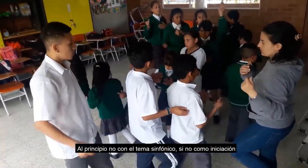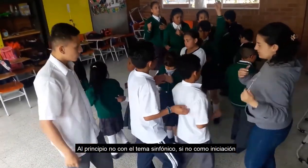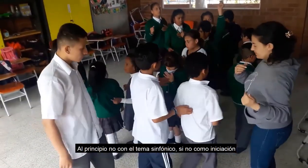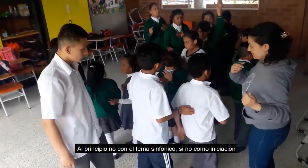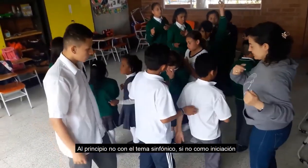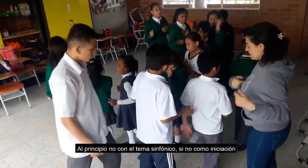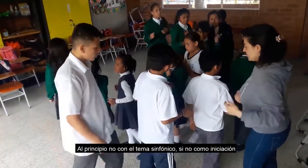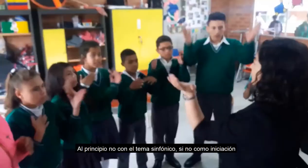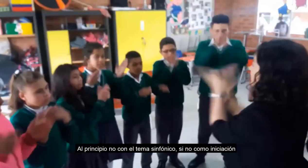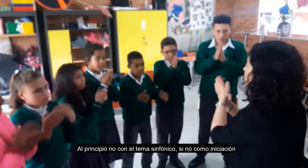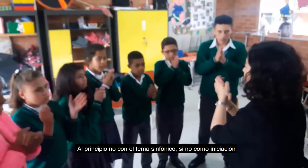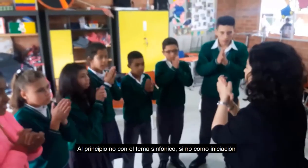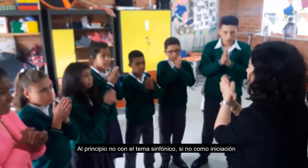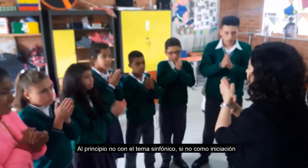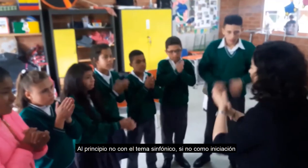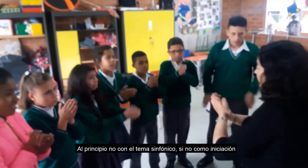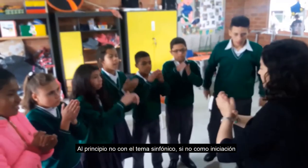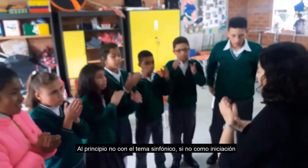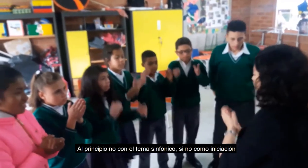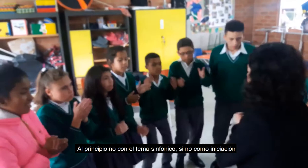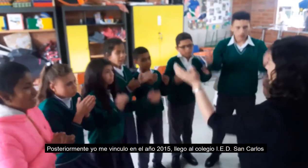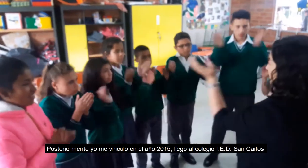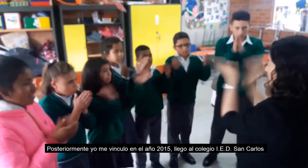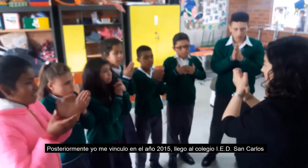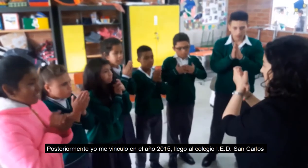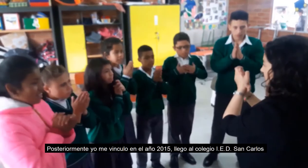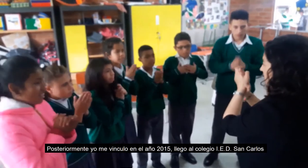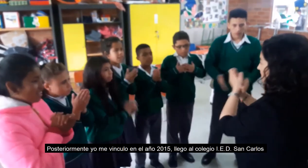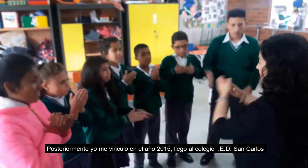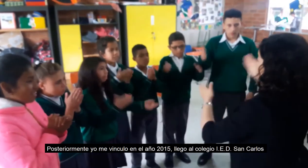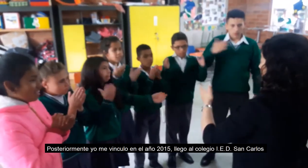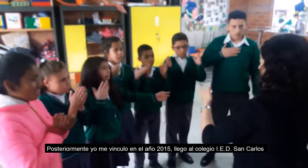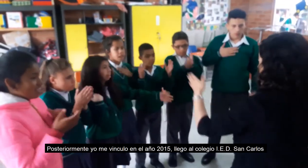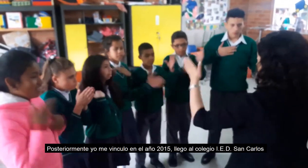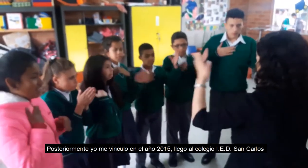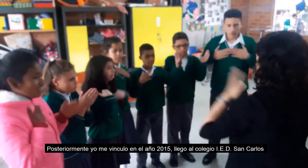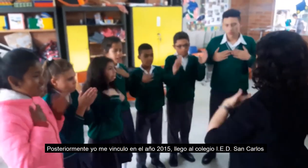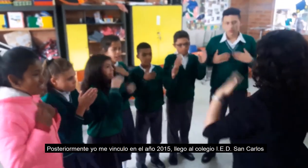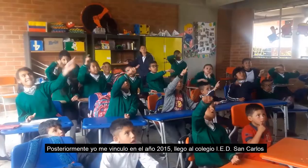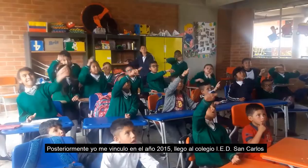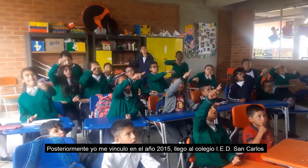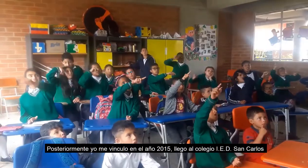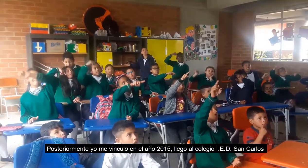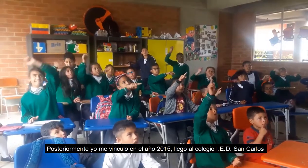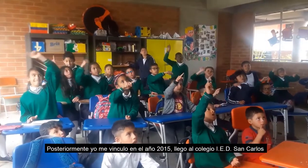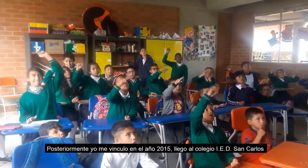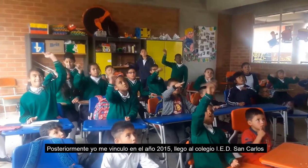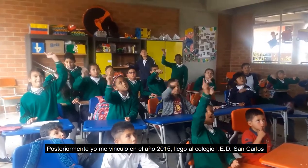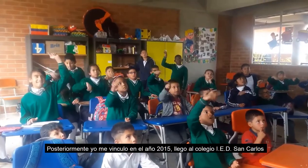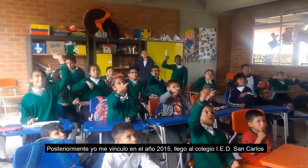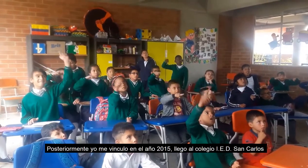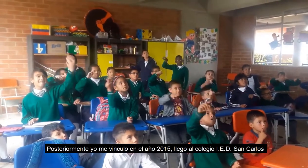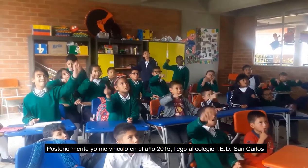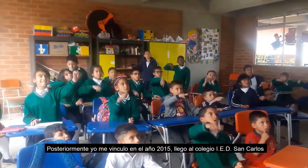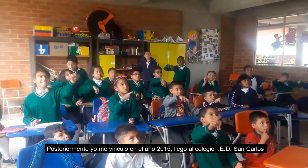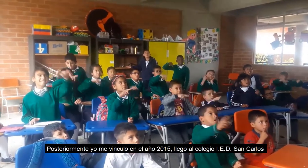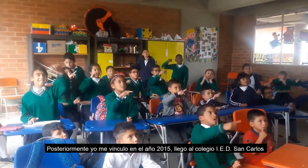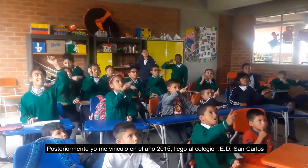el tema sinfónico, sino meramente con iniciación. Posteriormente yo me vinculo en el año 2015, llego al colegio IED San